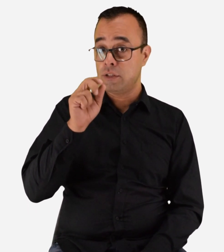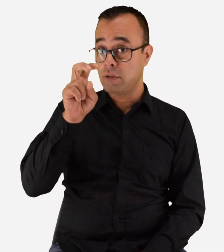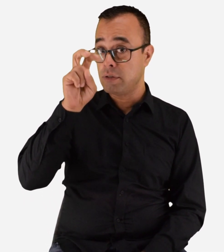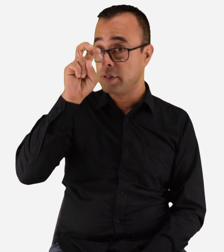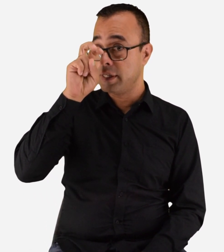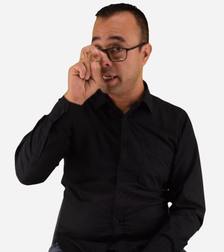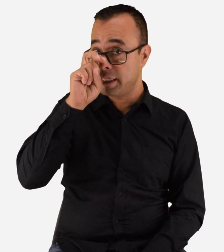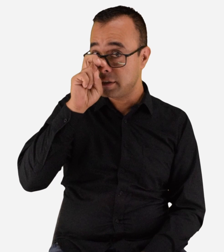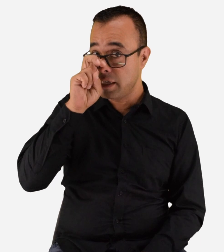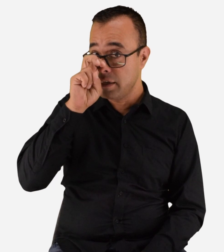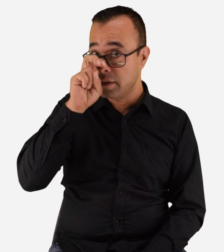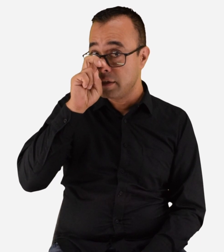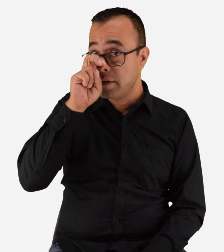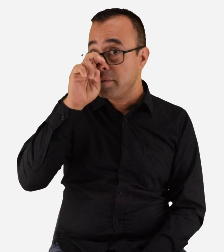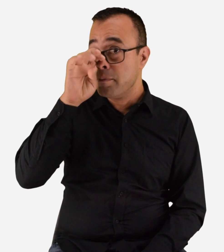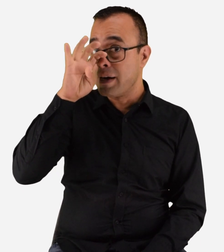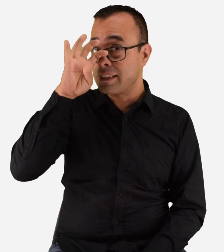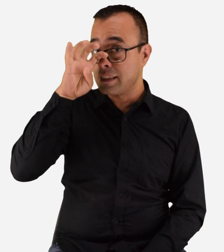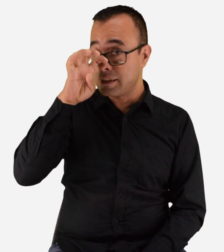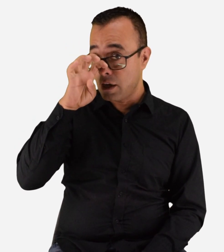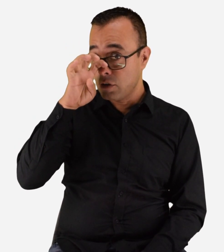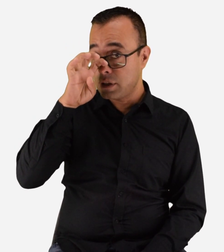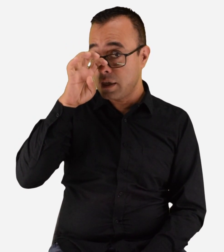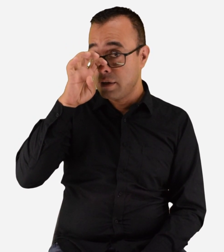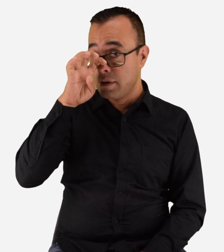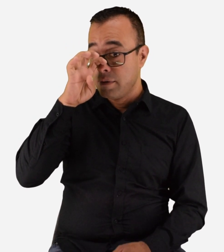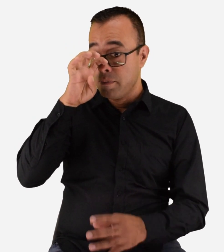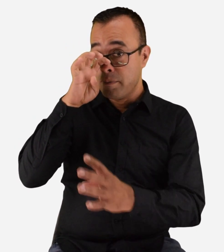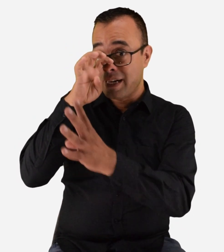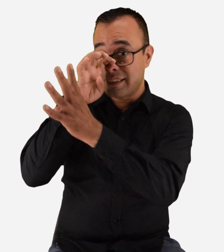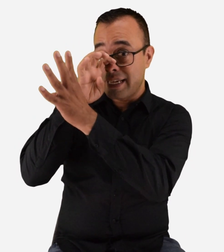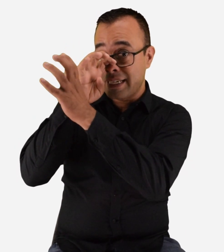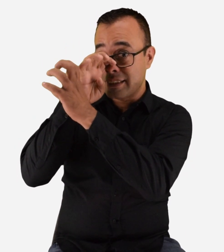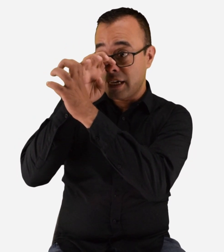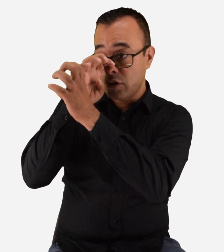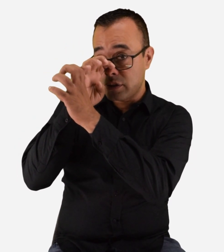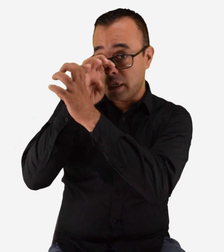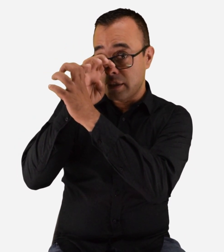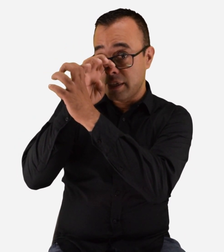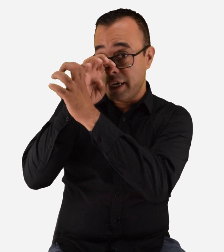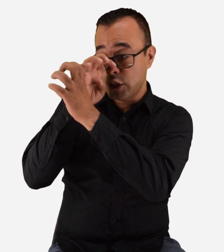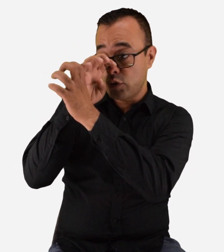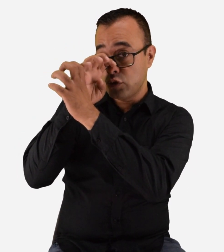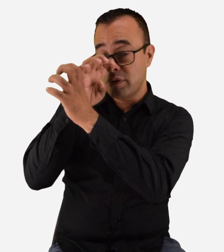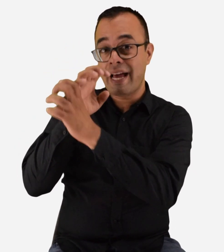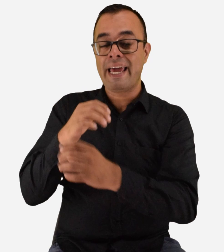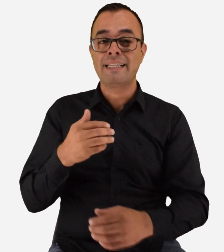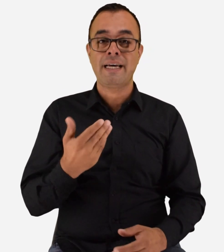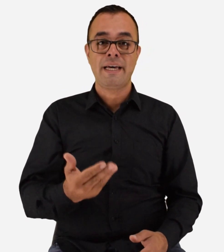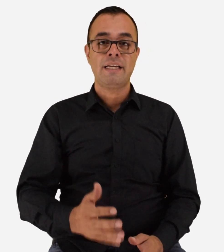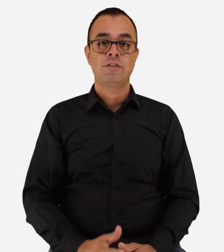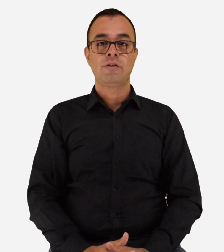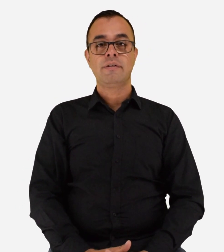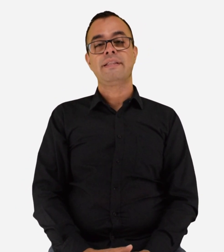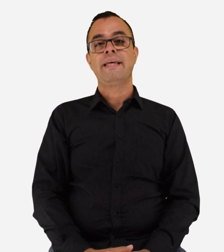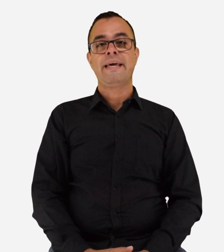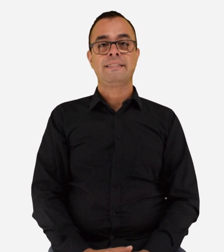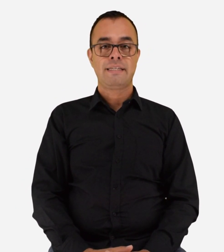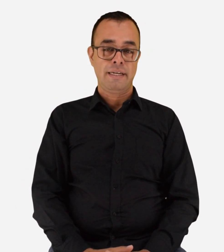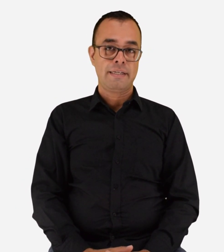configuración. Esta más esta otra más esta otra. Esto es una exageración de esa seña,